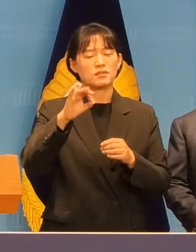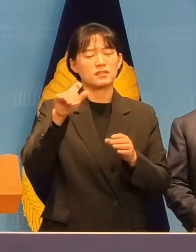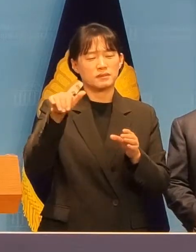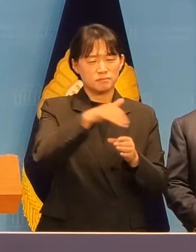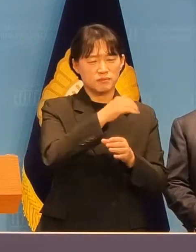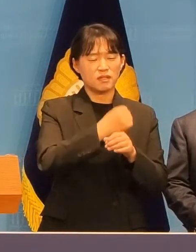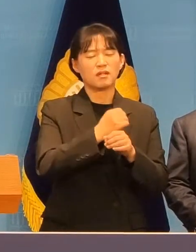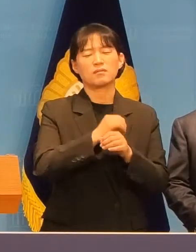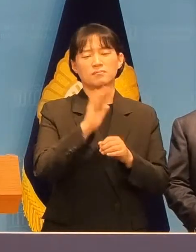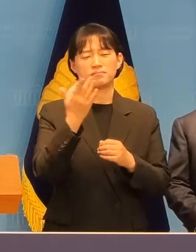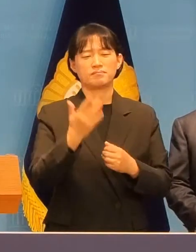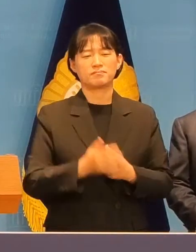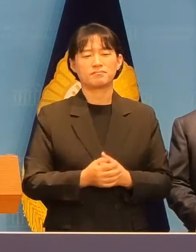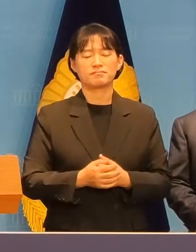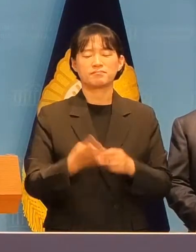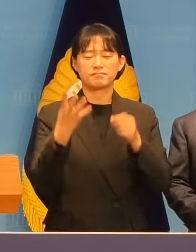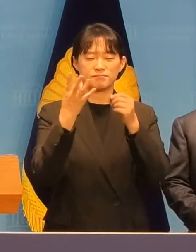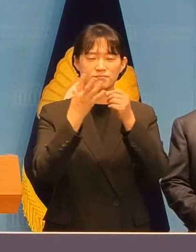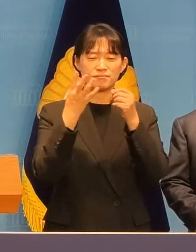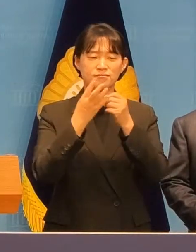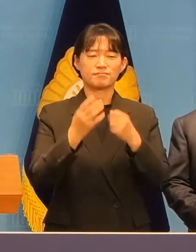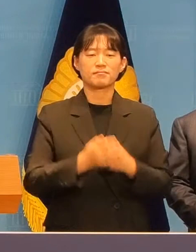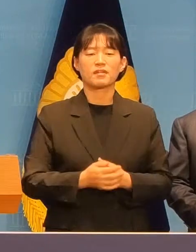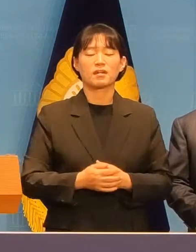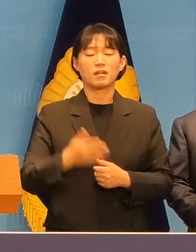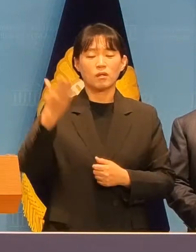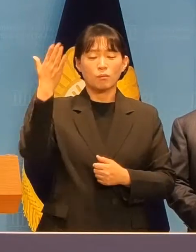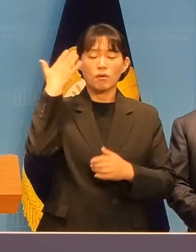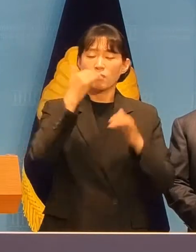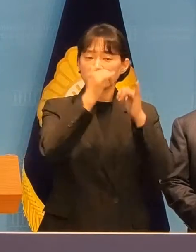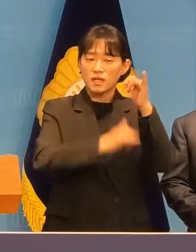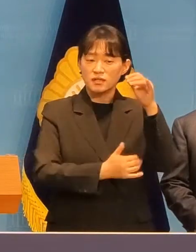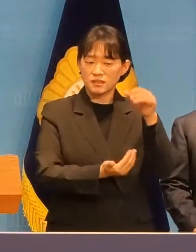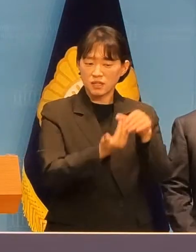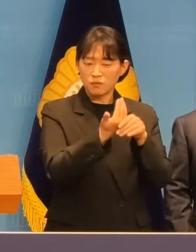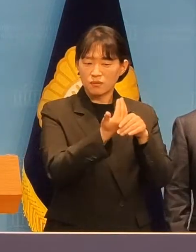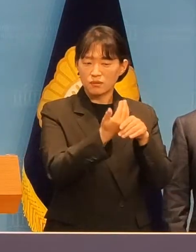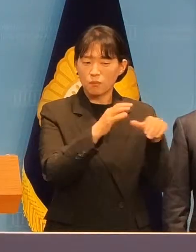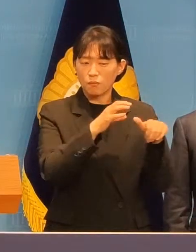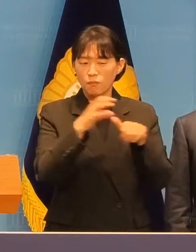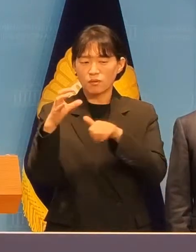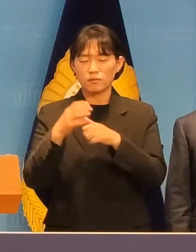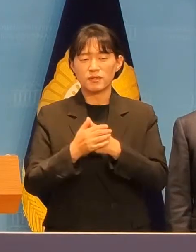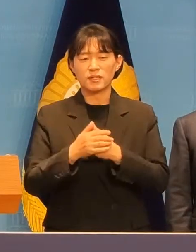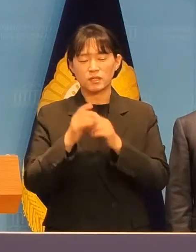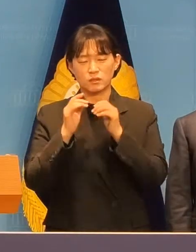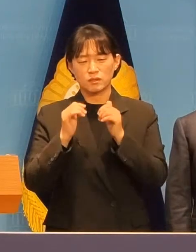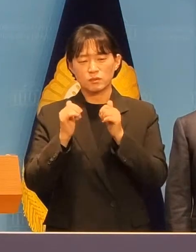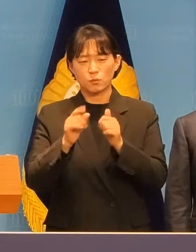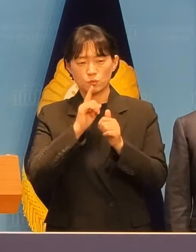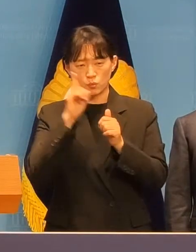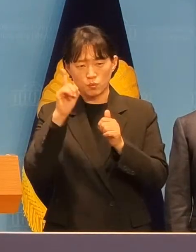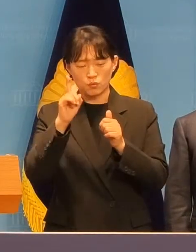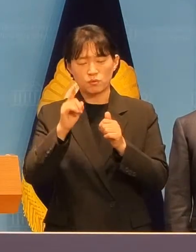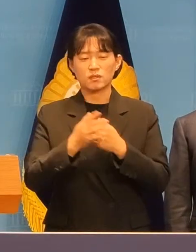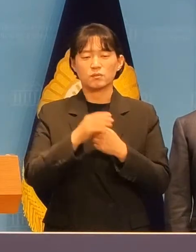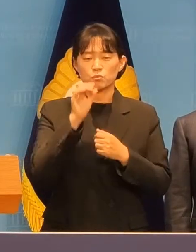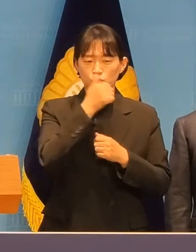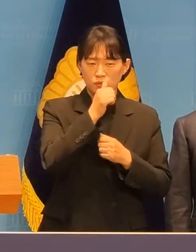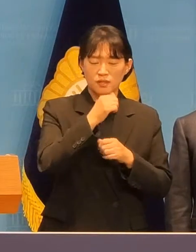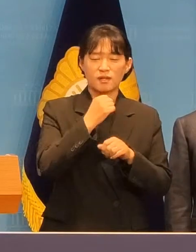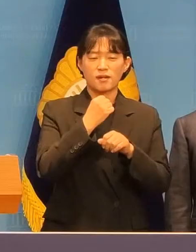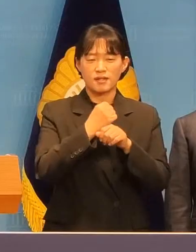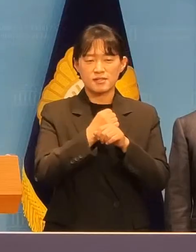합니다. 넷째, 과거사 사건을 빙자한 소송 알선, 중개